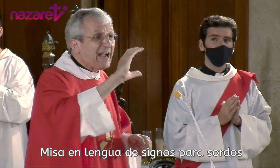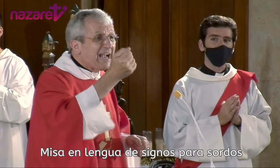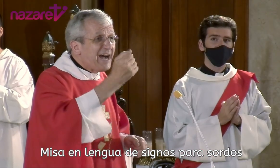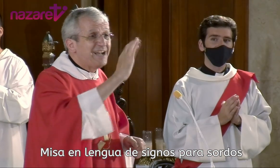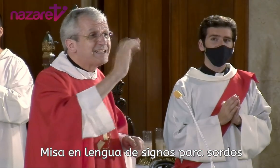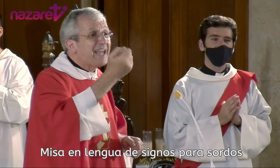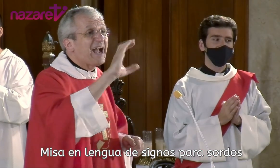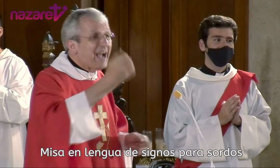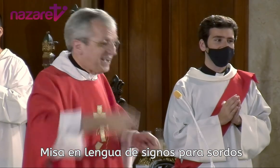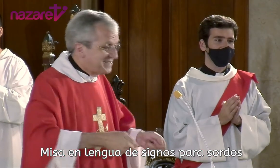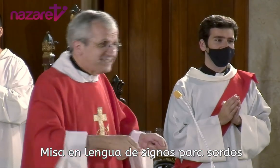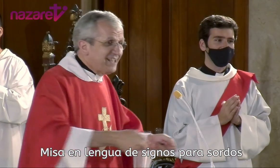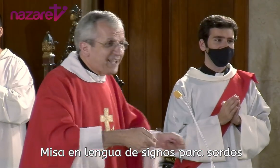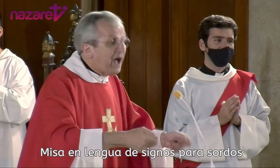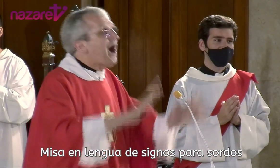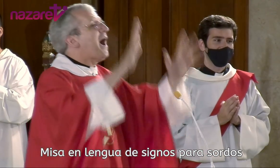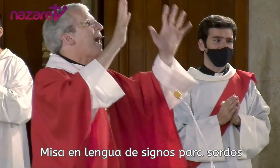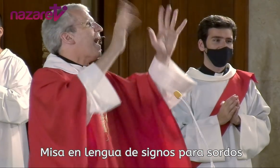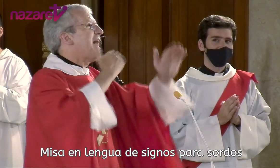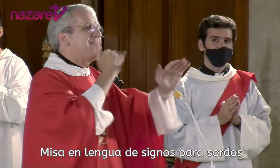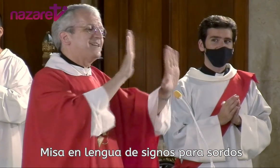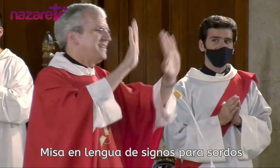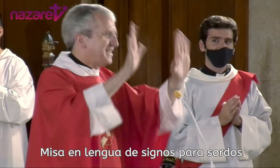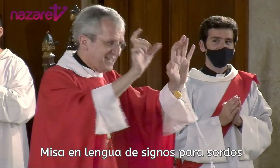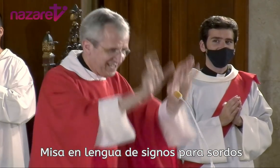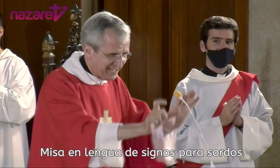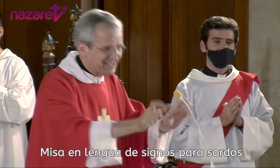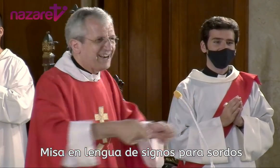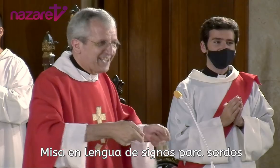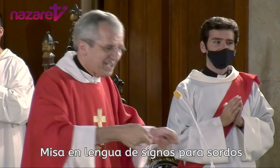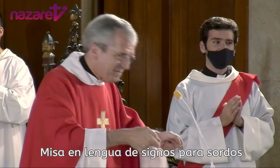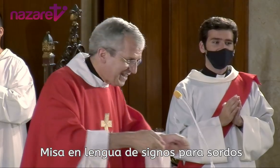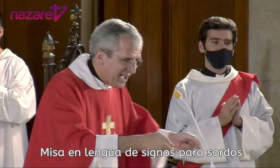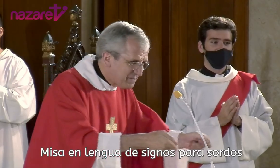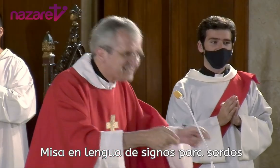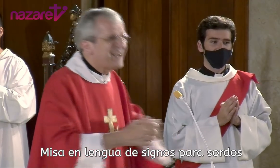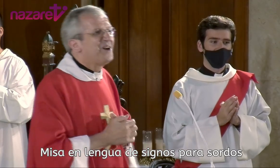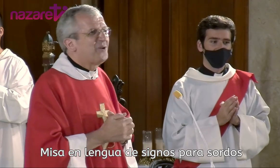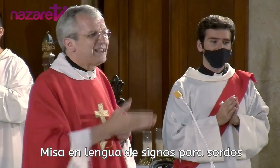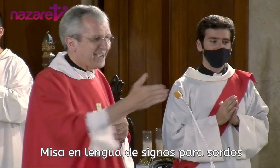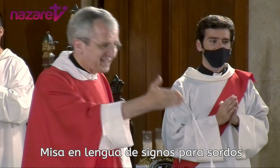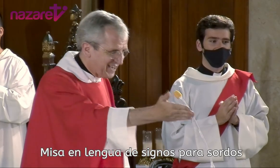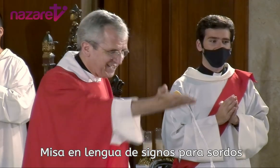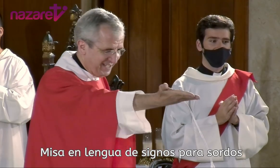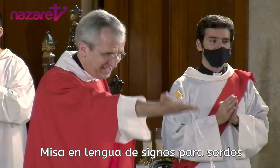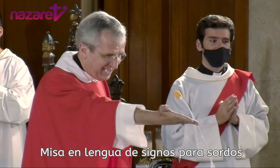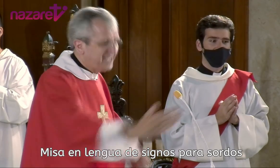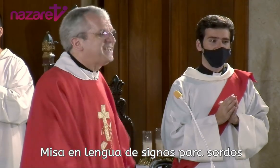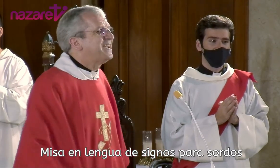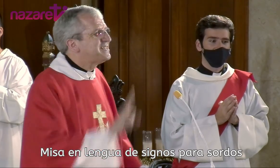taca taca, del taca. Ah, ya sé quién es, la que venía a misa con el taca-taca y aquí, en ese